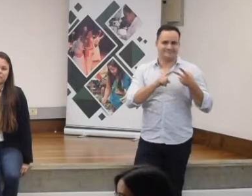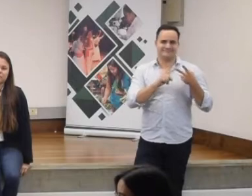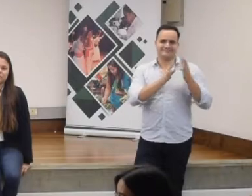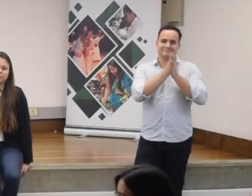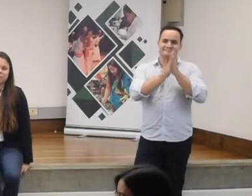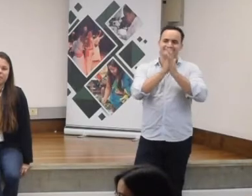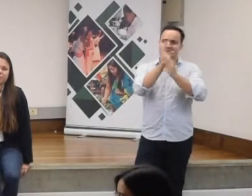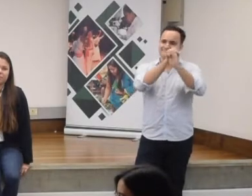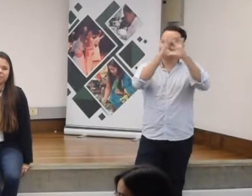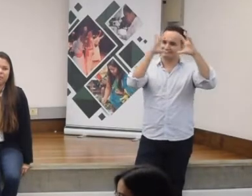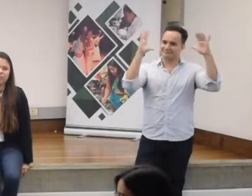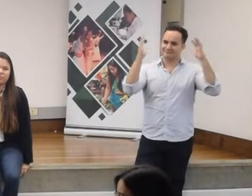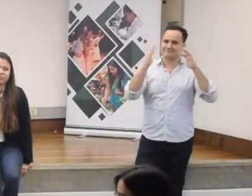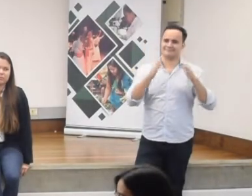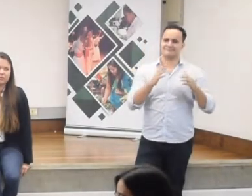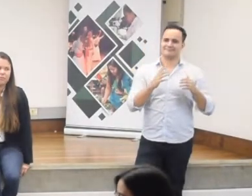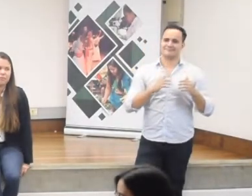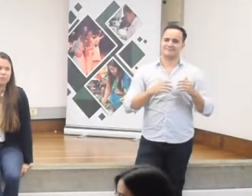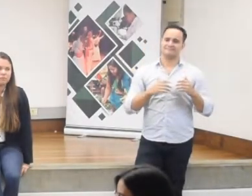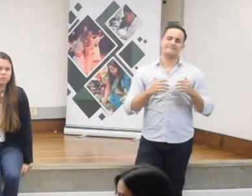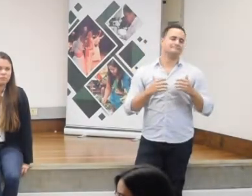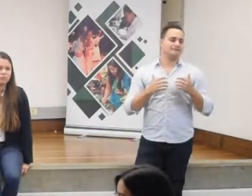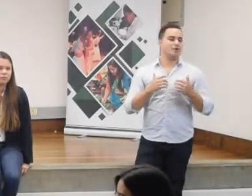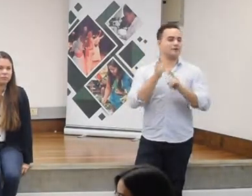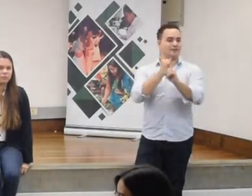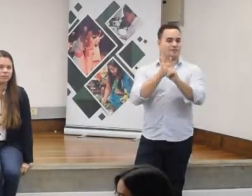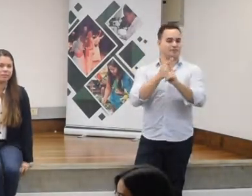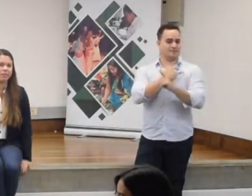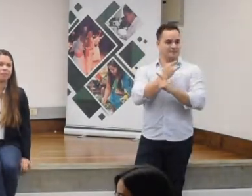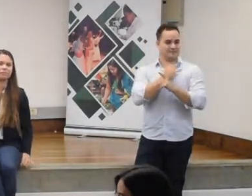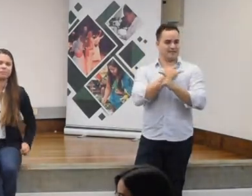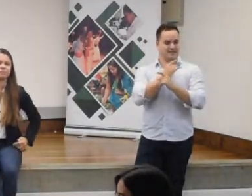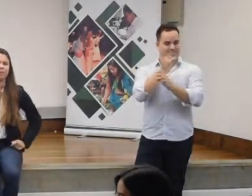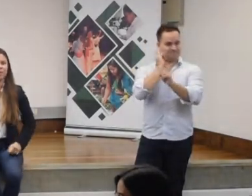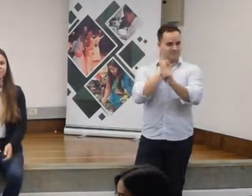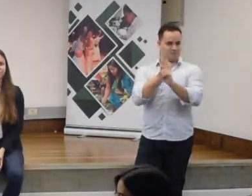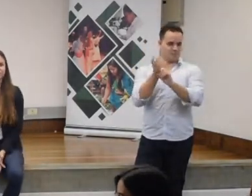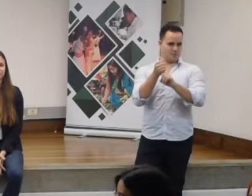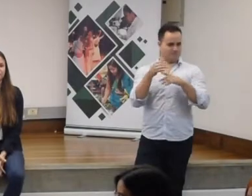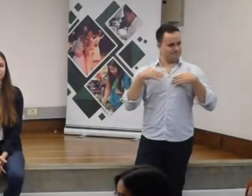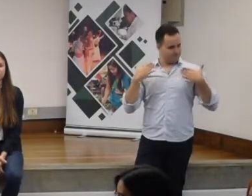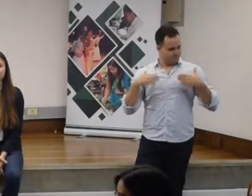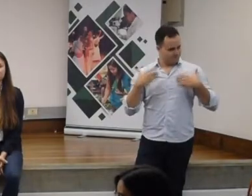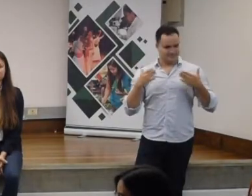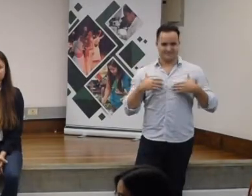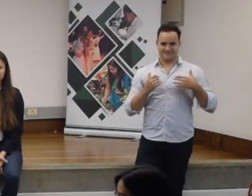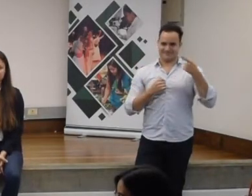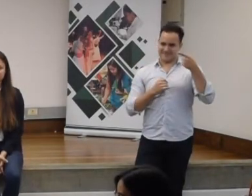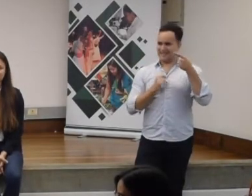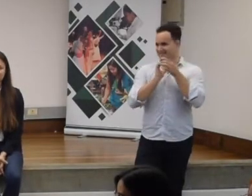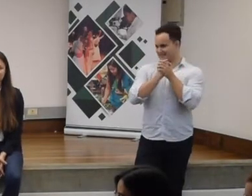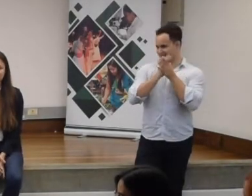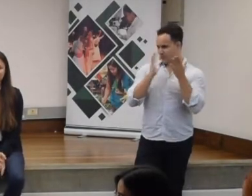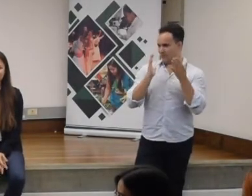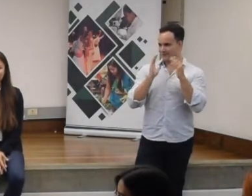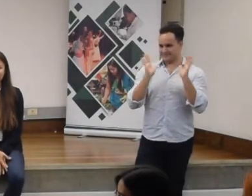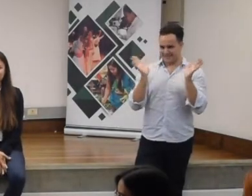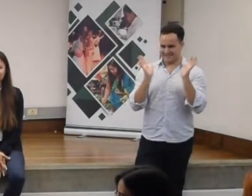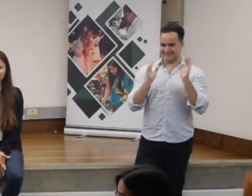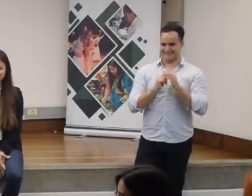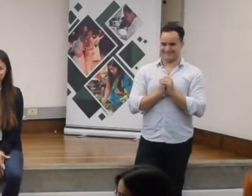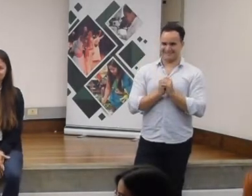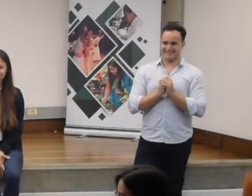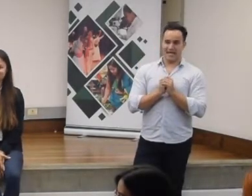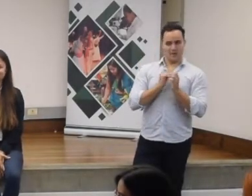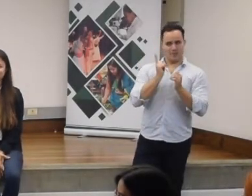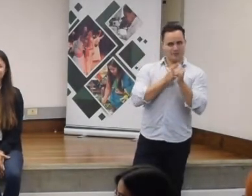conspirantes para también un gran propósito universitario. Ahora sí el 1, ese era como un paréntesis. El